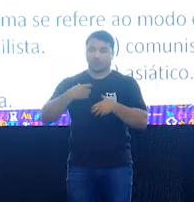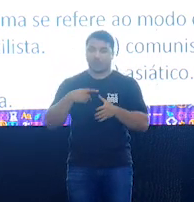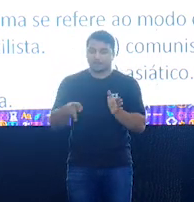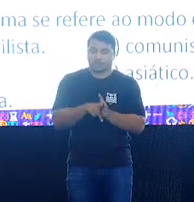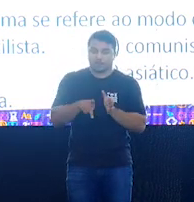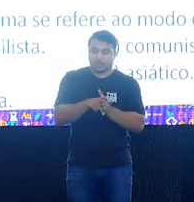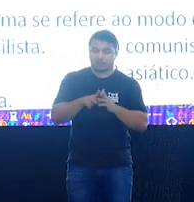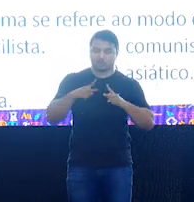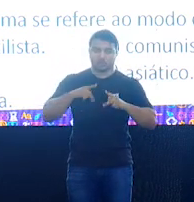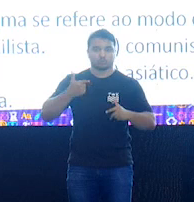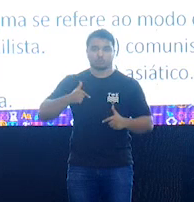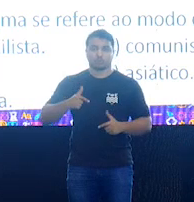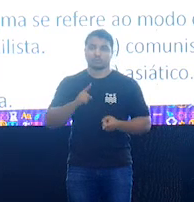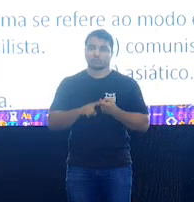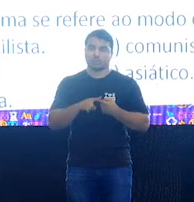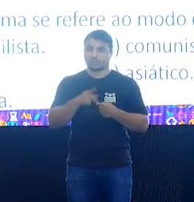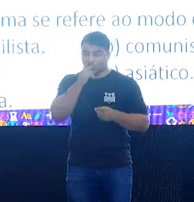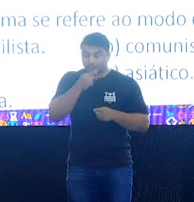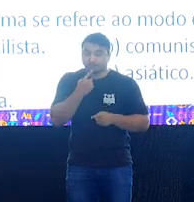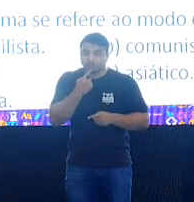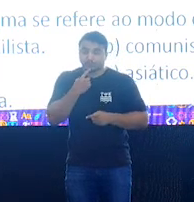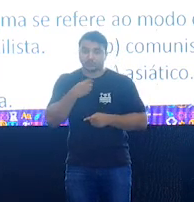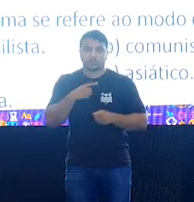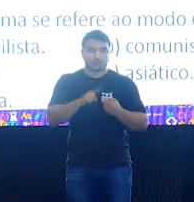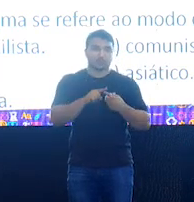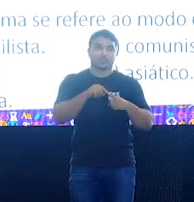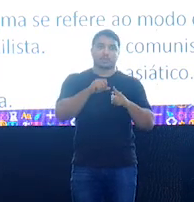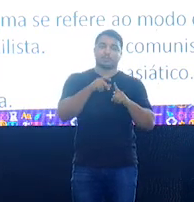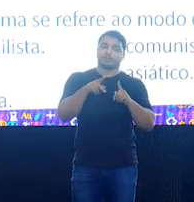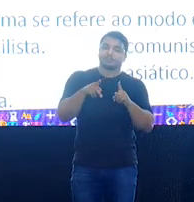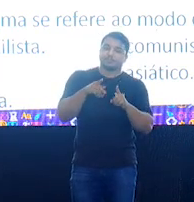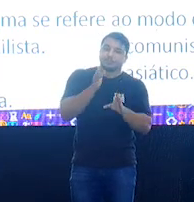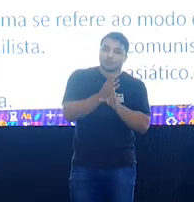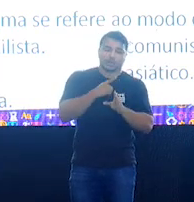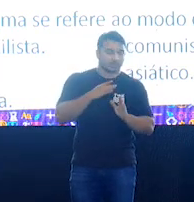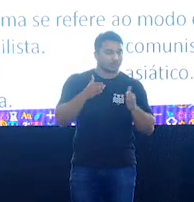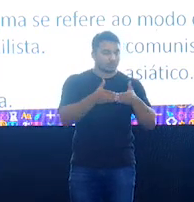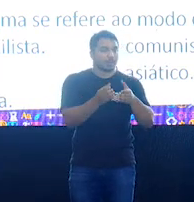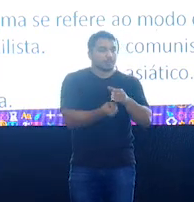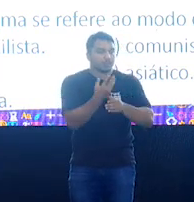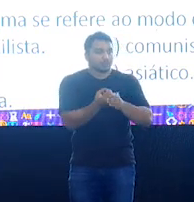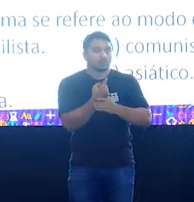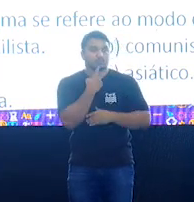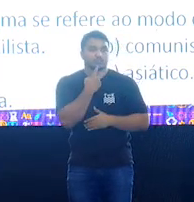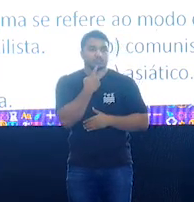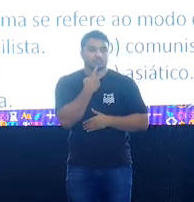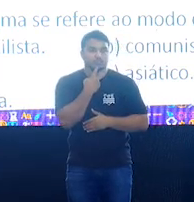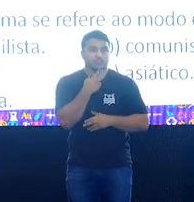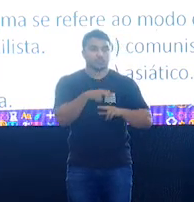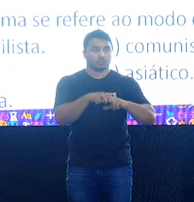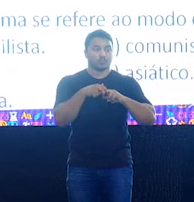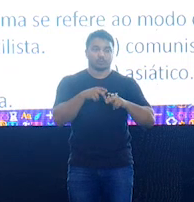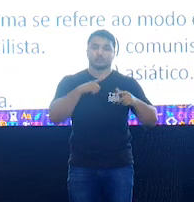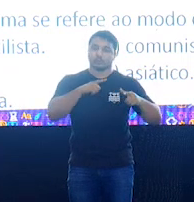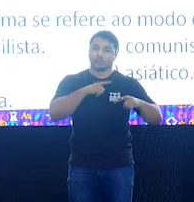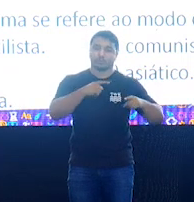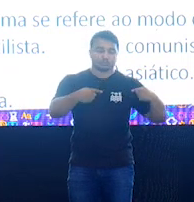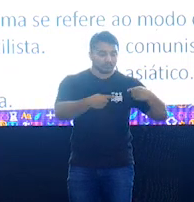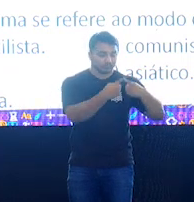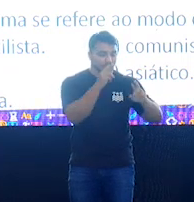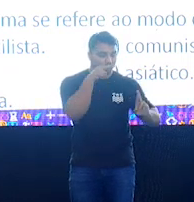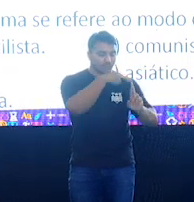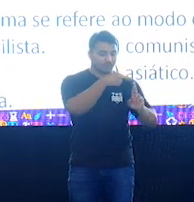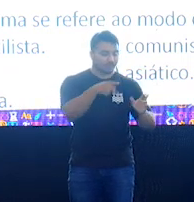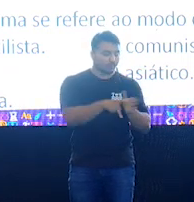bens e de formação de propriedade privada, em função da pequena produção. O texto acima se refere ao